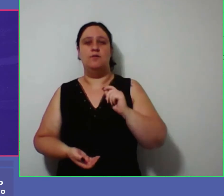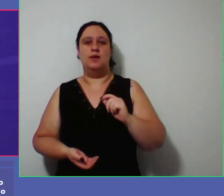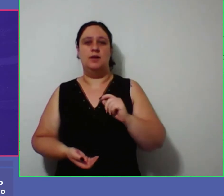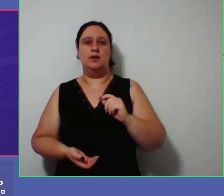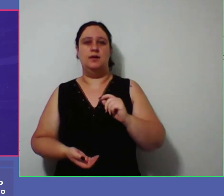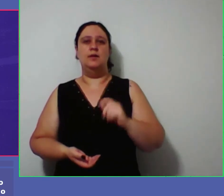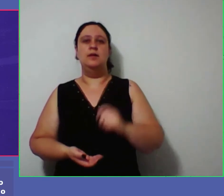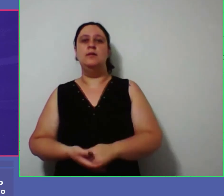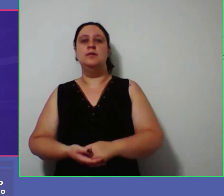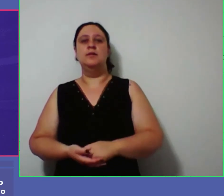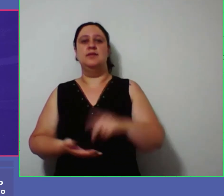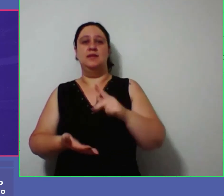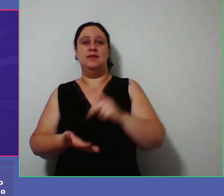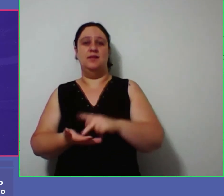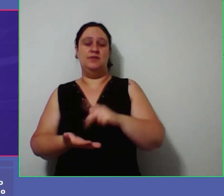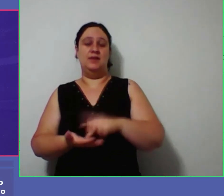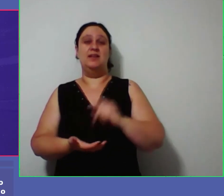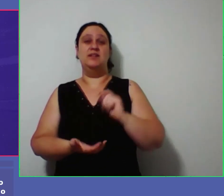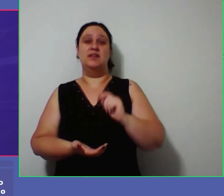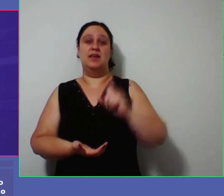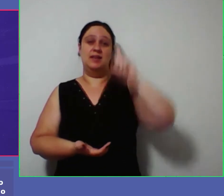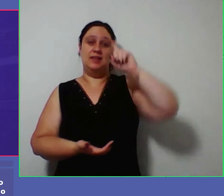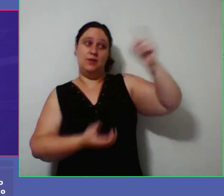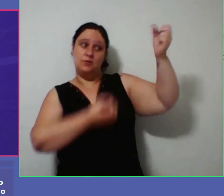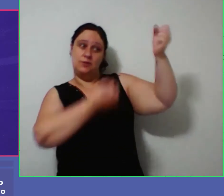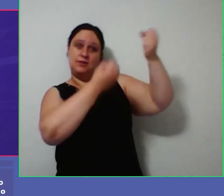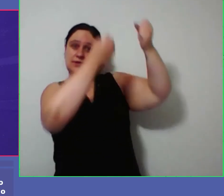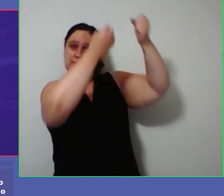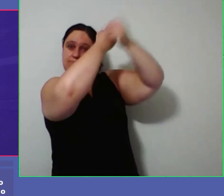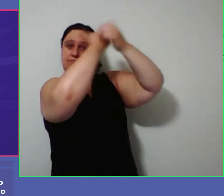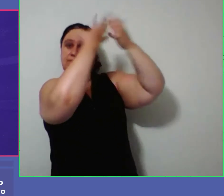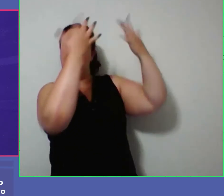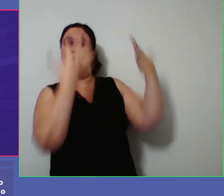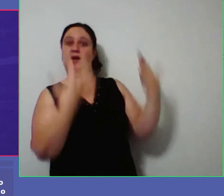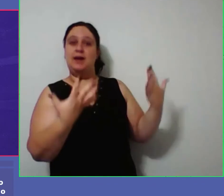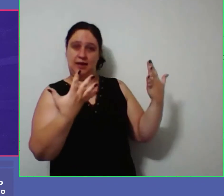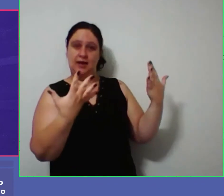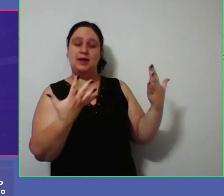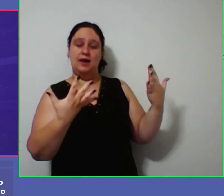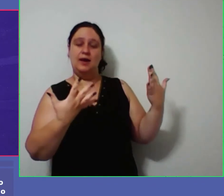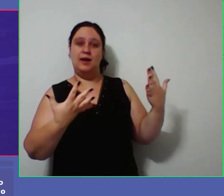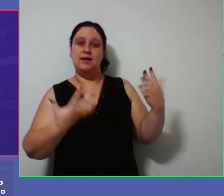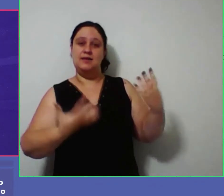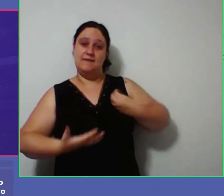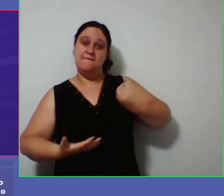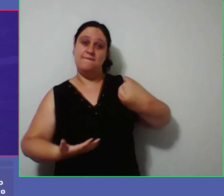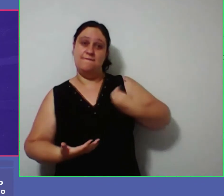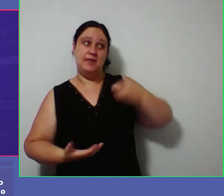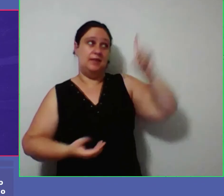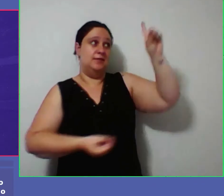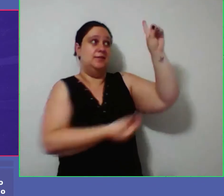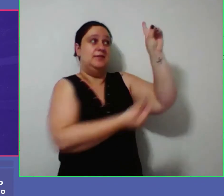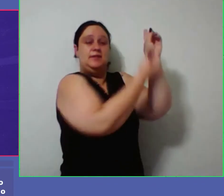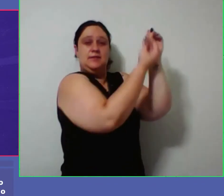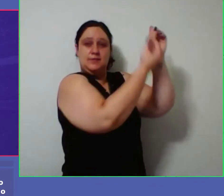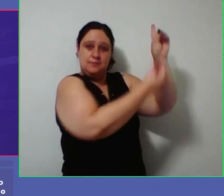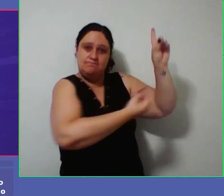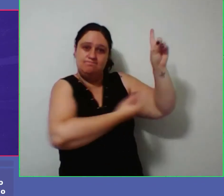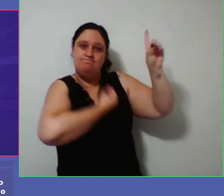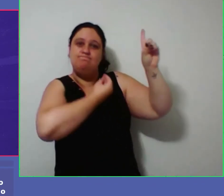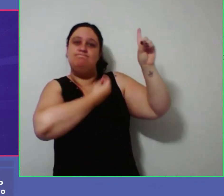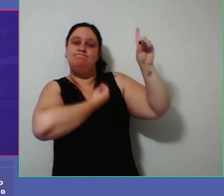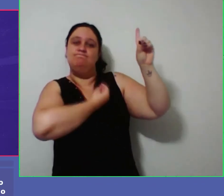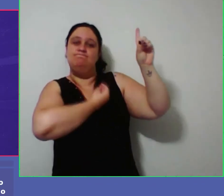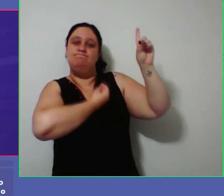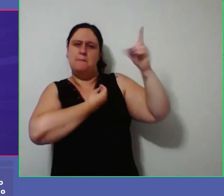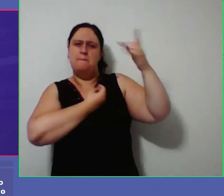cheio da graça de Deus, quem está cheio de vida, a maturidade de vida é